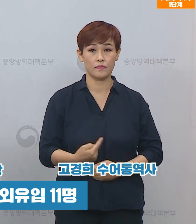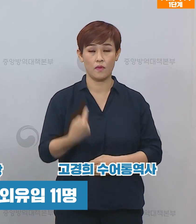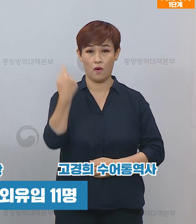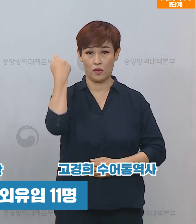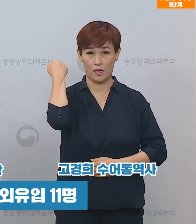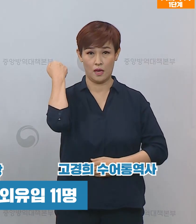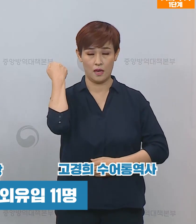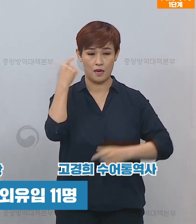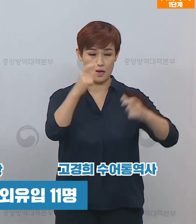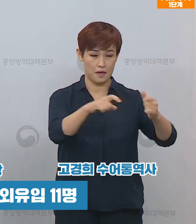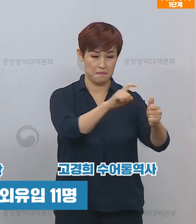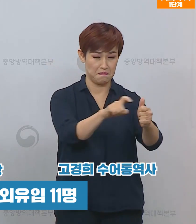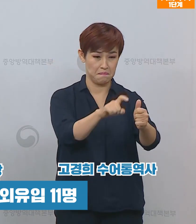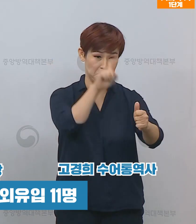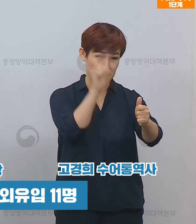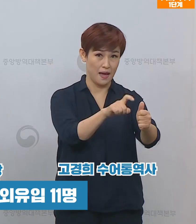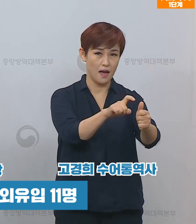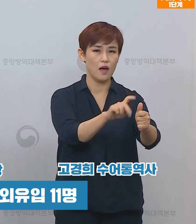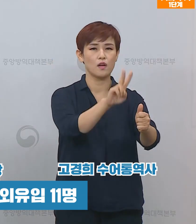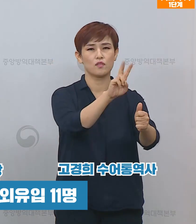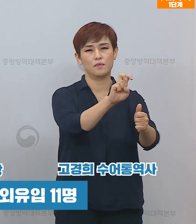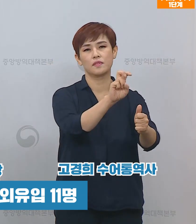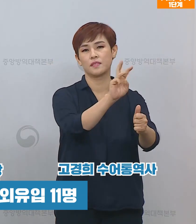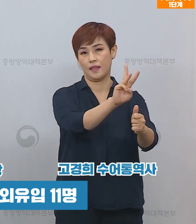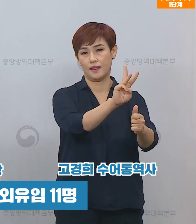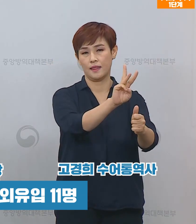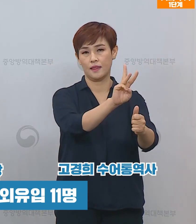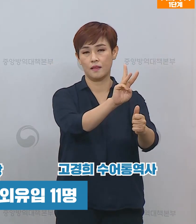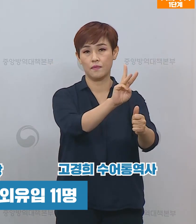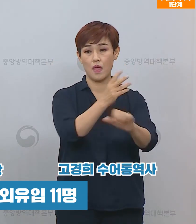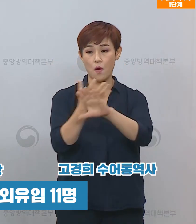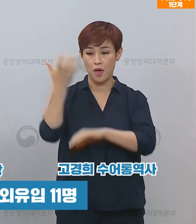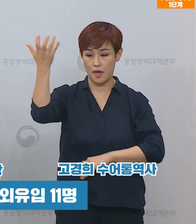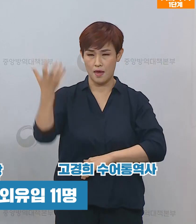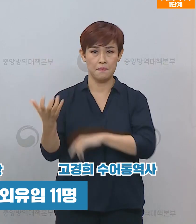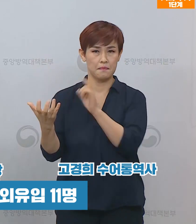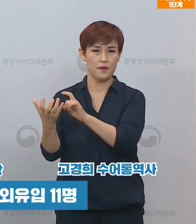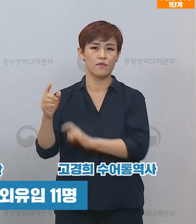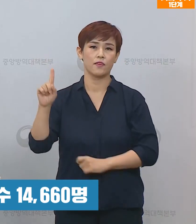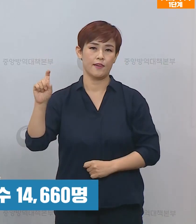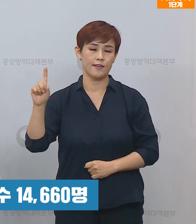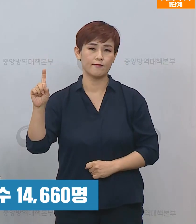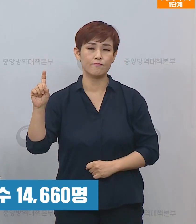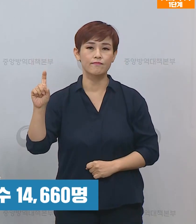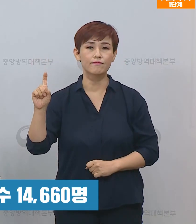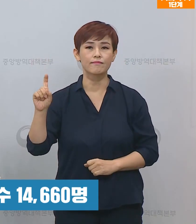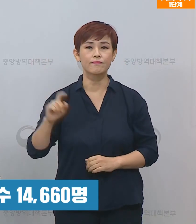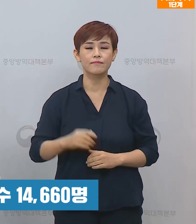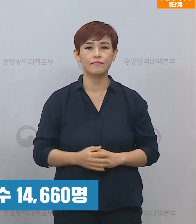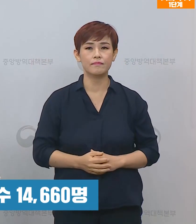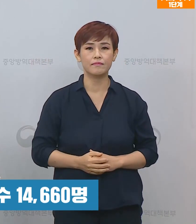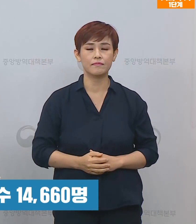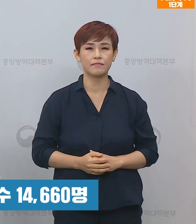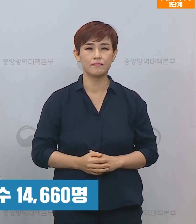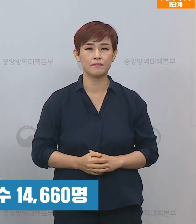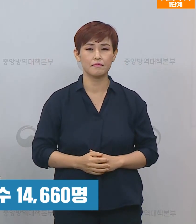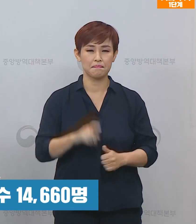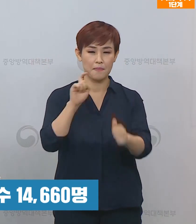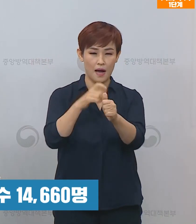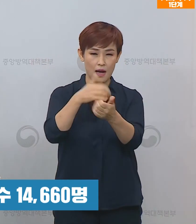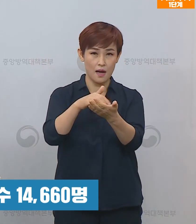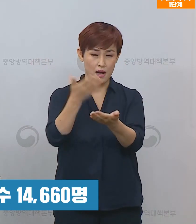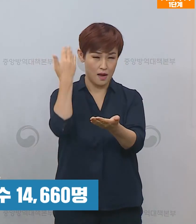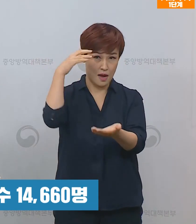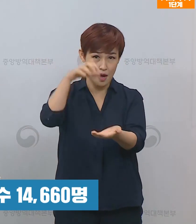신규 확진자는 23명이 확인되었습니다. 해외 유입 사례는 11명입니다. 총 누적 확진자 수는